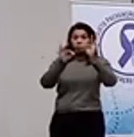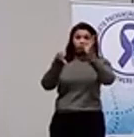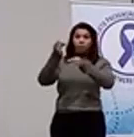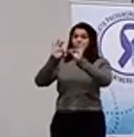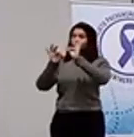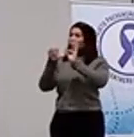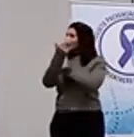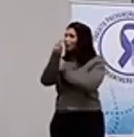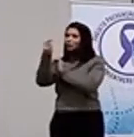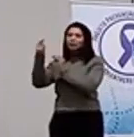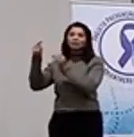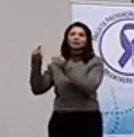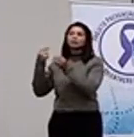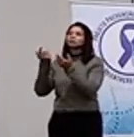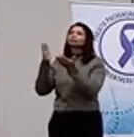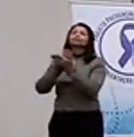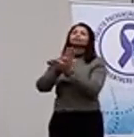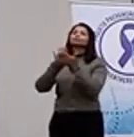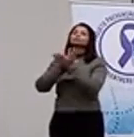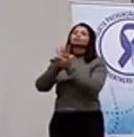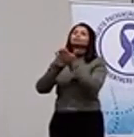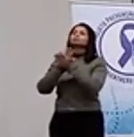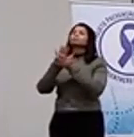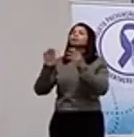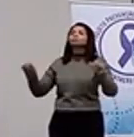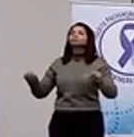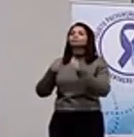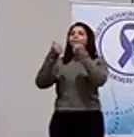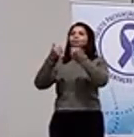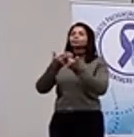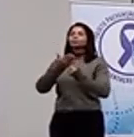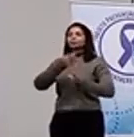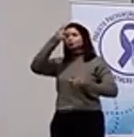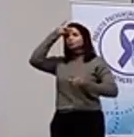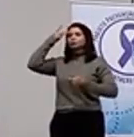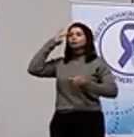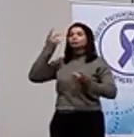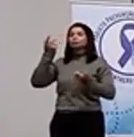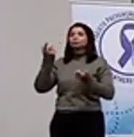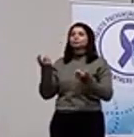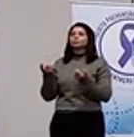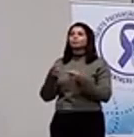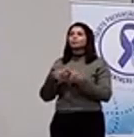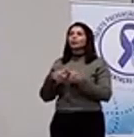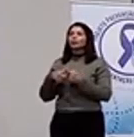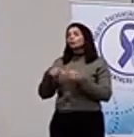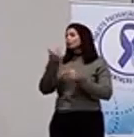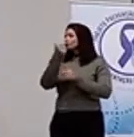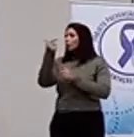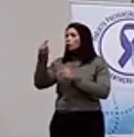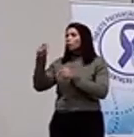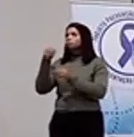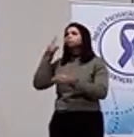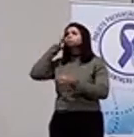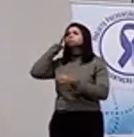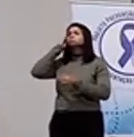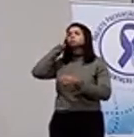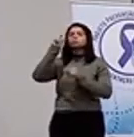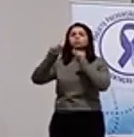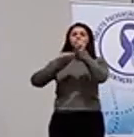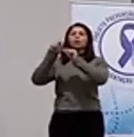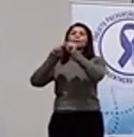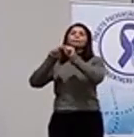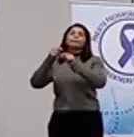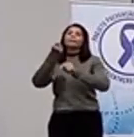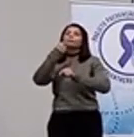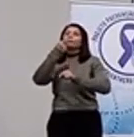como provocar nenhum benefício para a pessoa, mas não provocam malefício. Certo? Só que não tem como o paciente saber ou não o que ele está